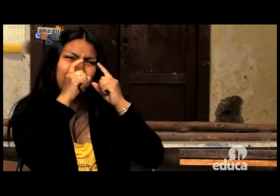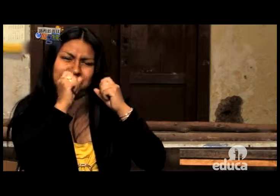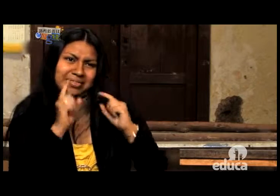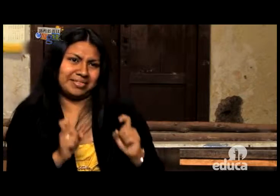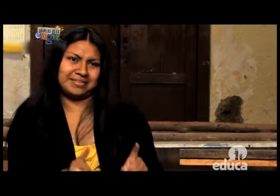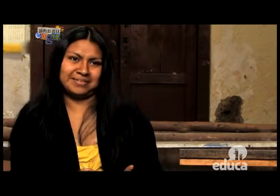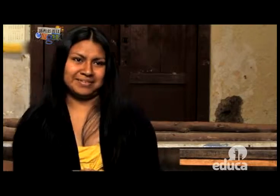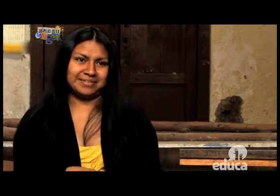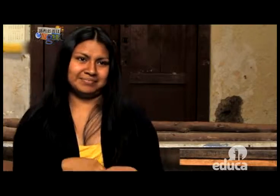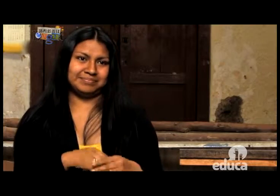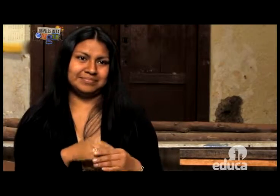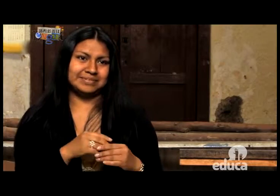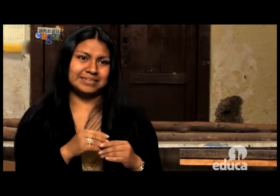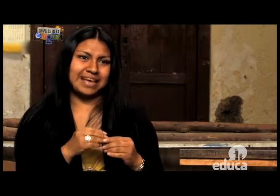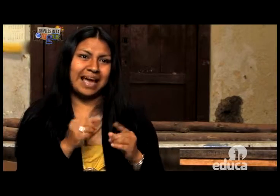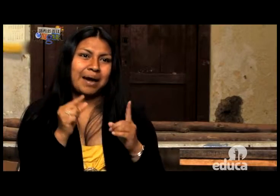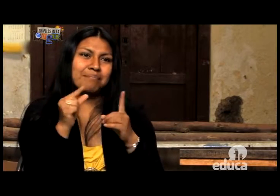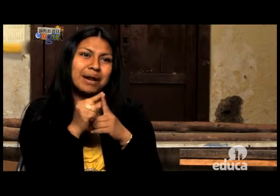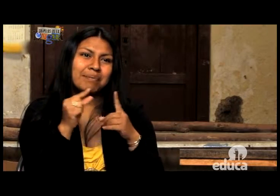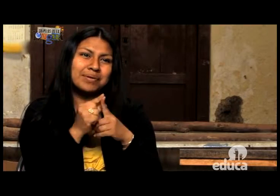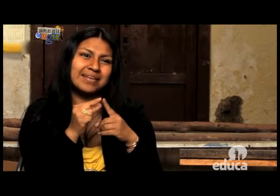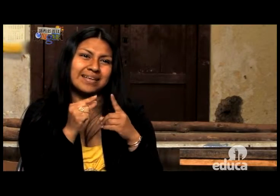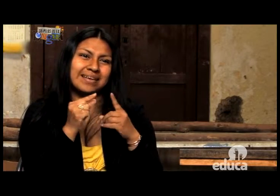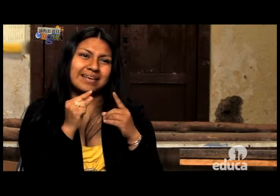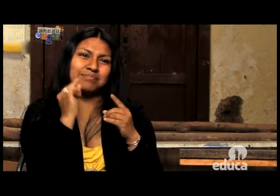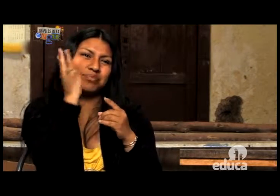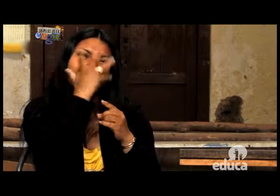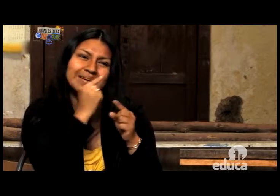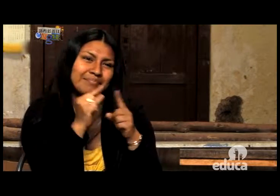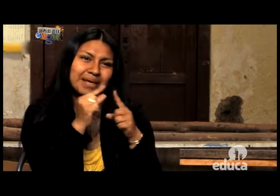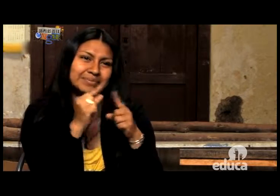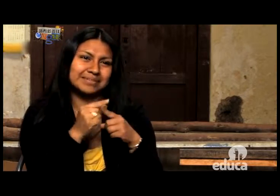preguntas interesantes, utiliza palabras, gestos bonitos.